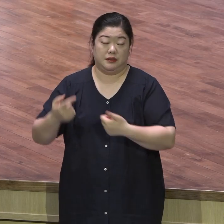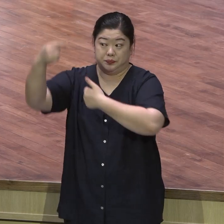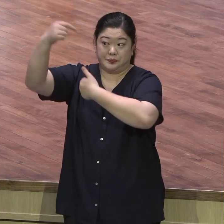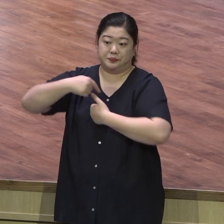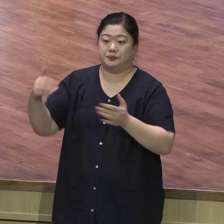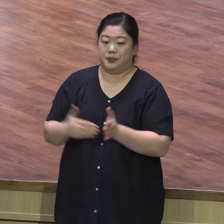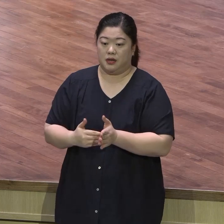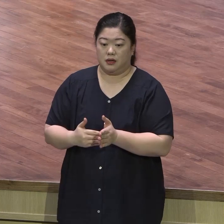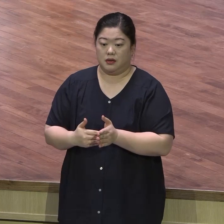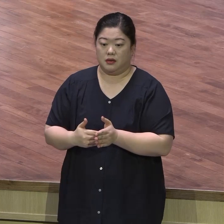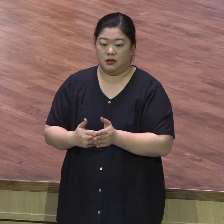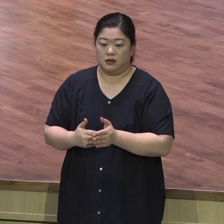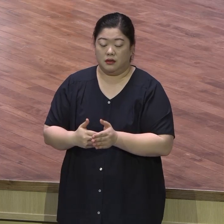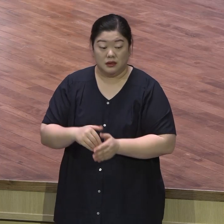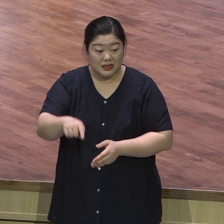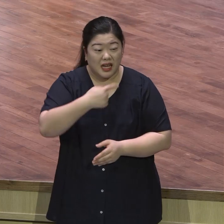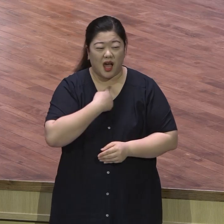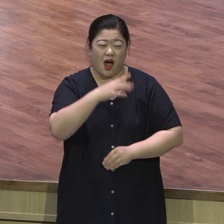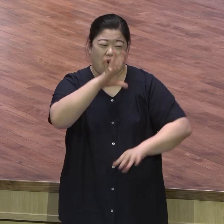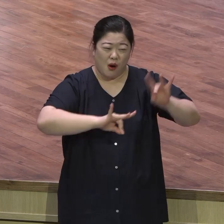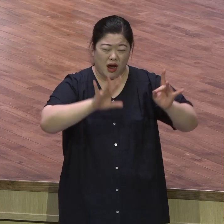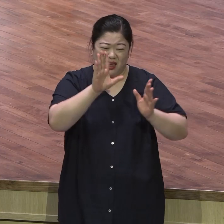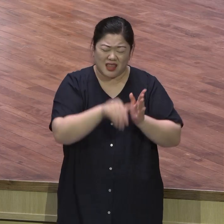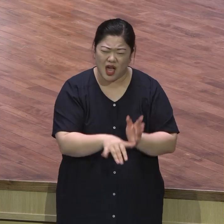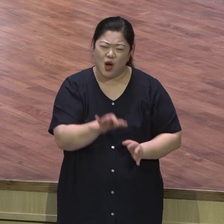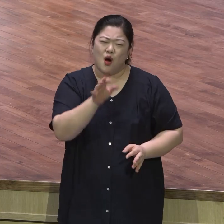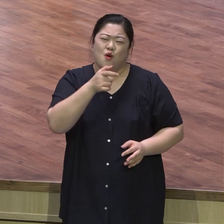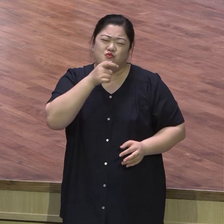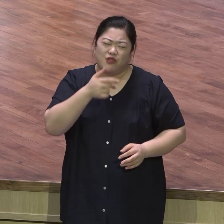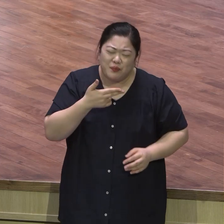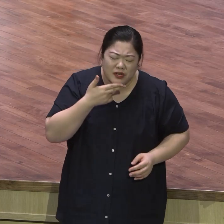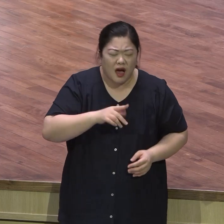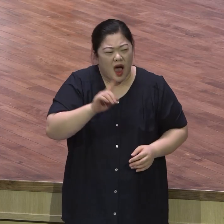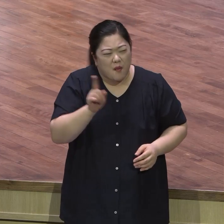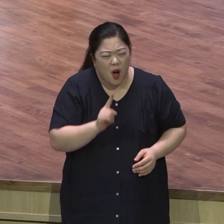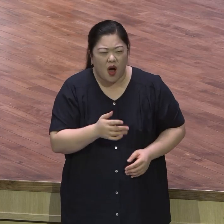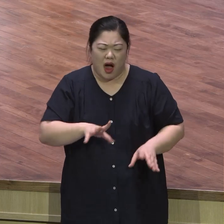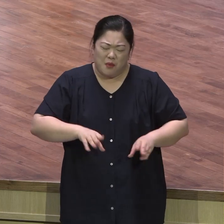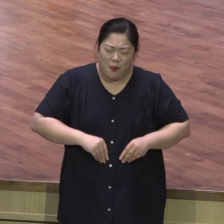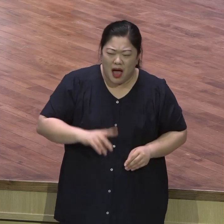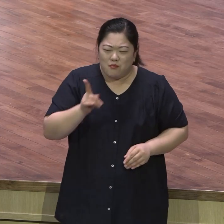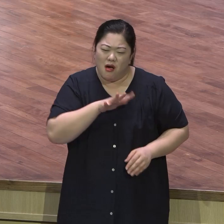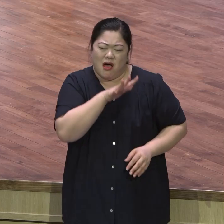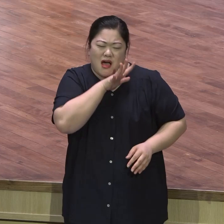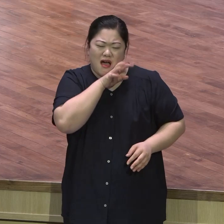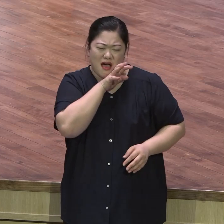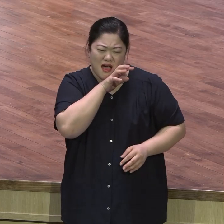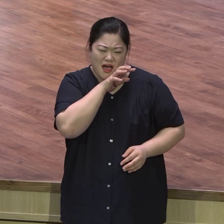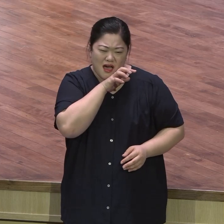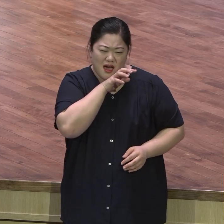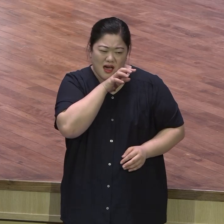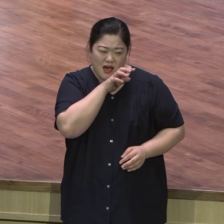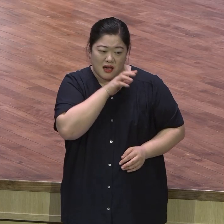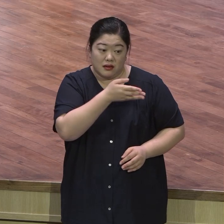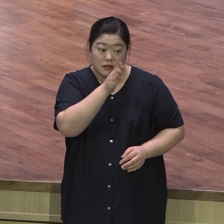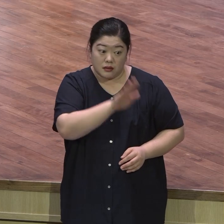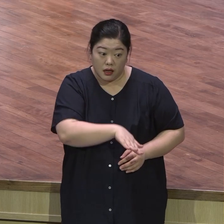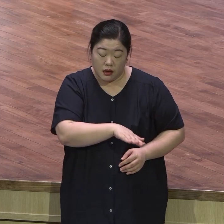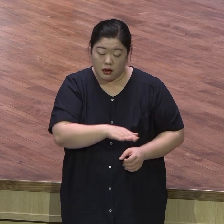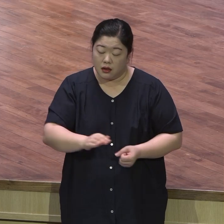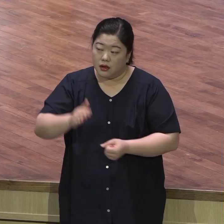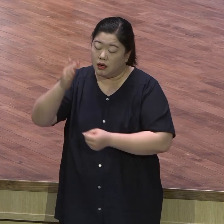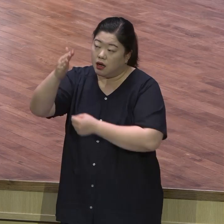그렇게 불신앙을 하면서 하나님의 속을 썩이던 이스라엘 백성들이 성막 건축한 데